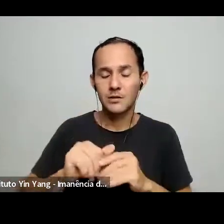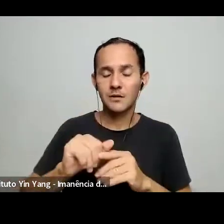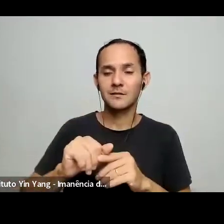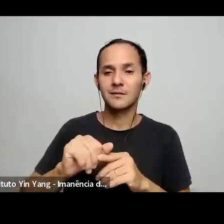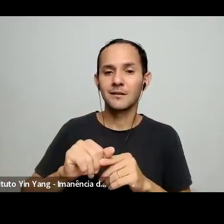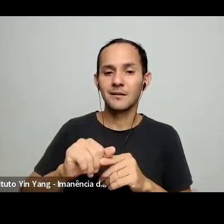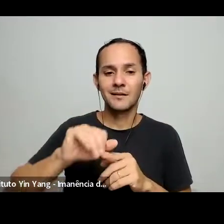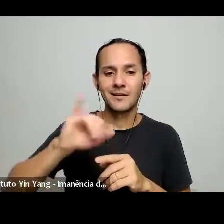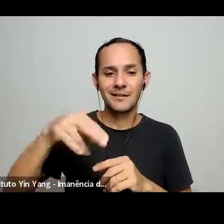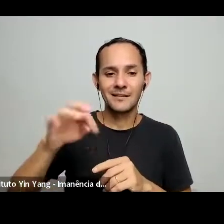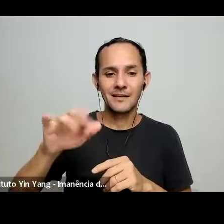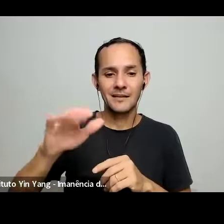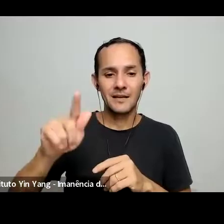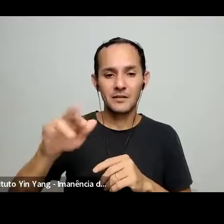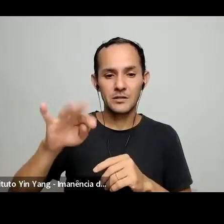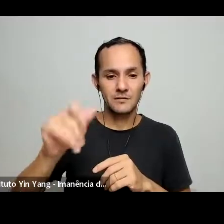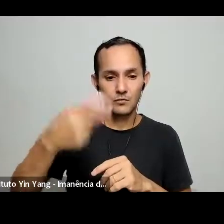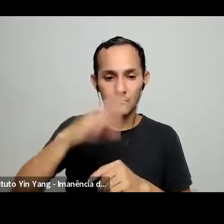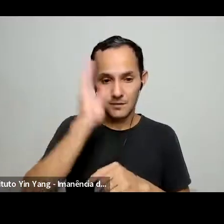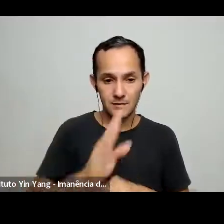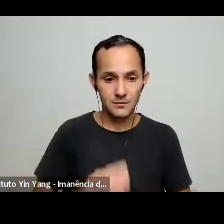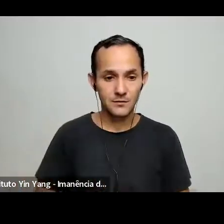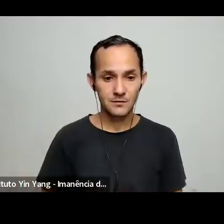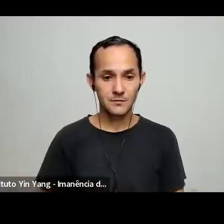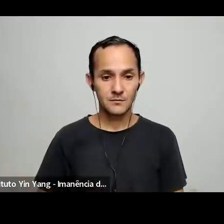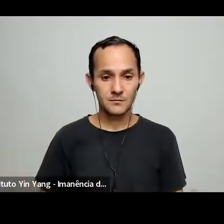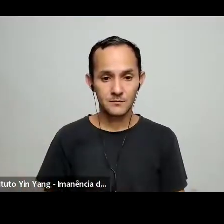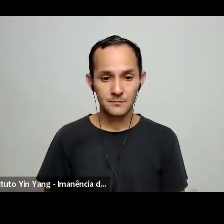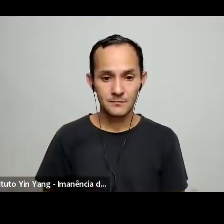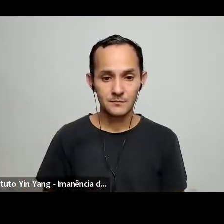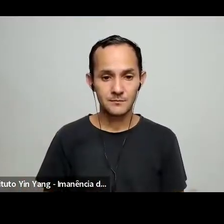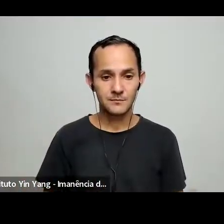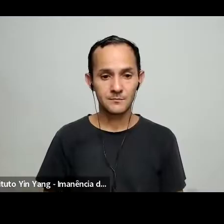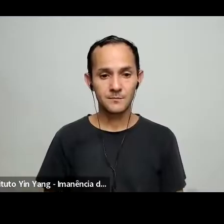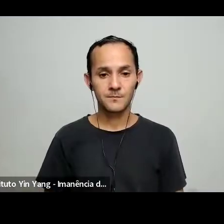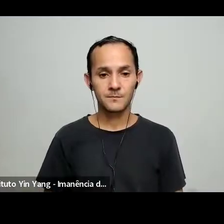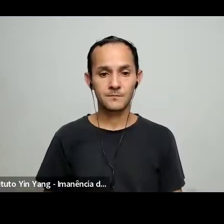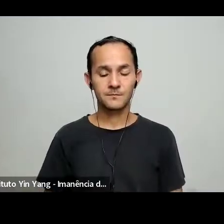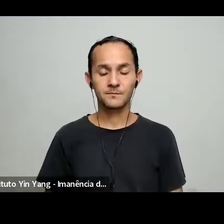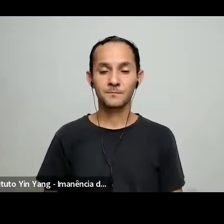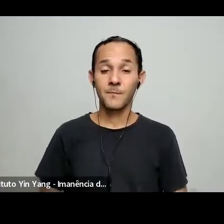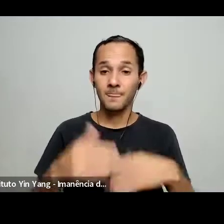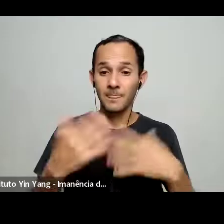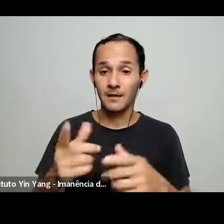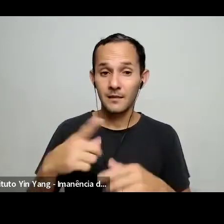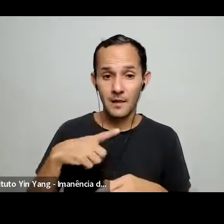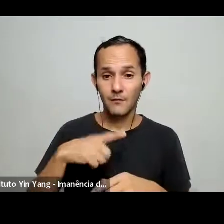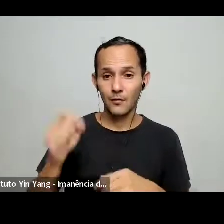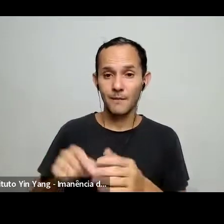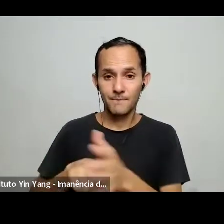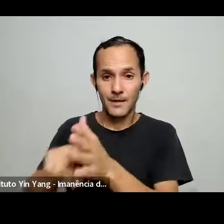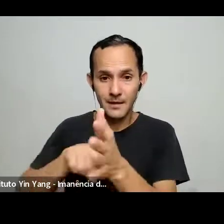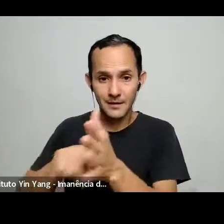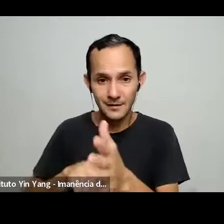de saúde, né, no Brasil. E assim, dessa maneira, né, por intermédio da pesquisa da